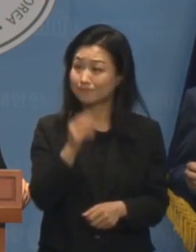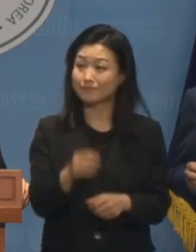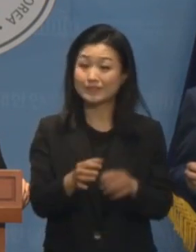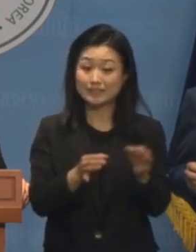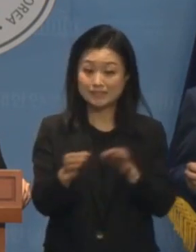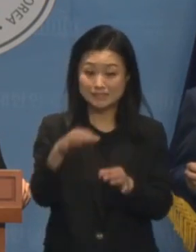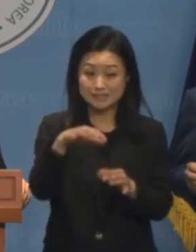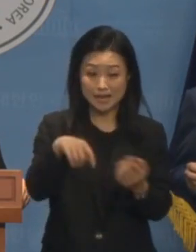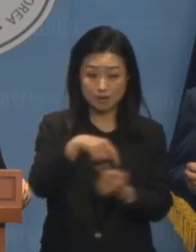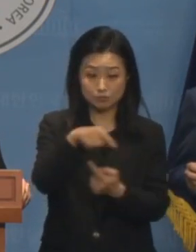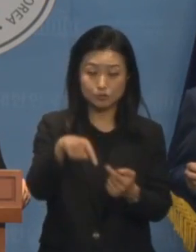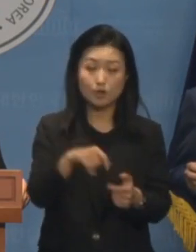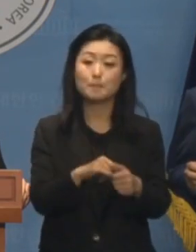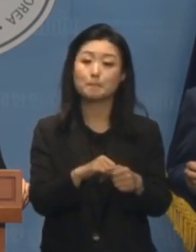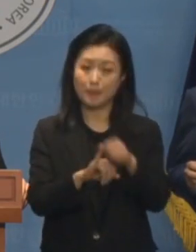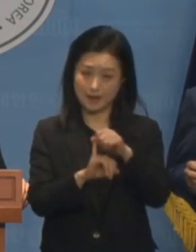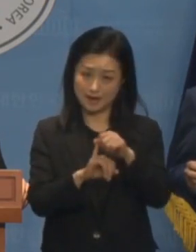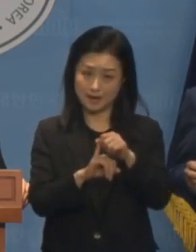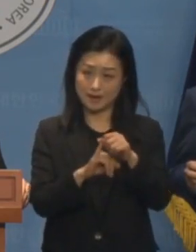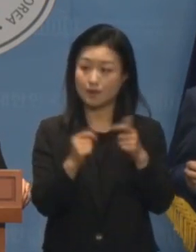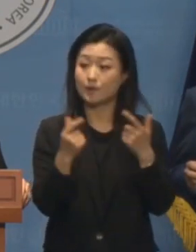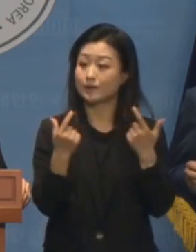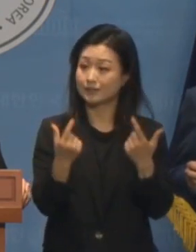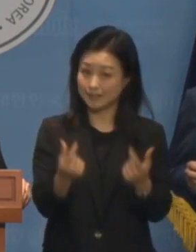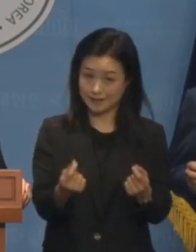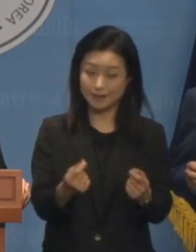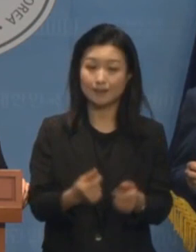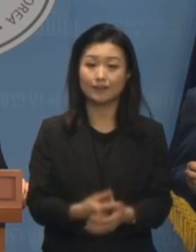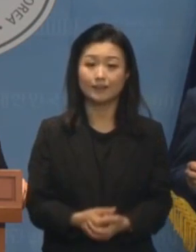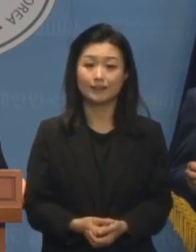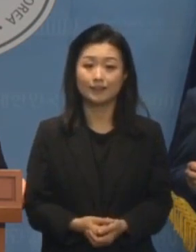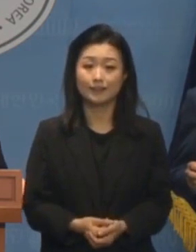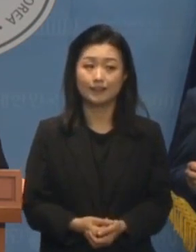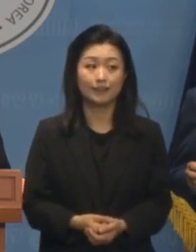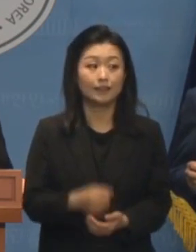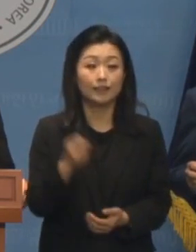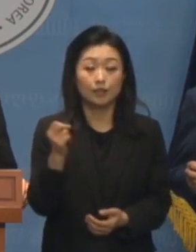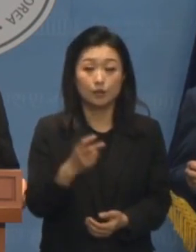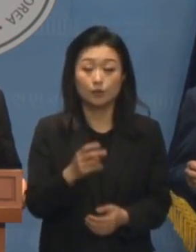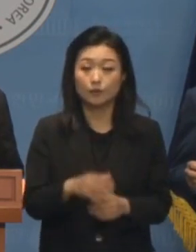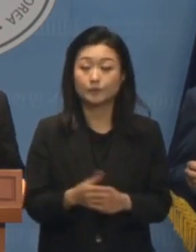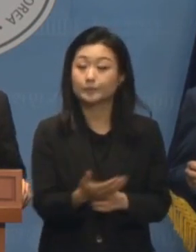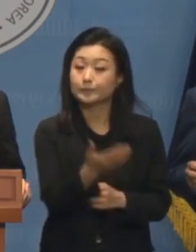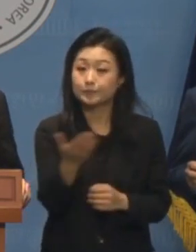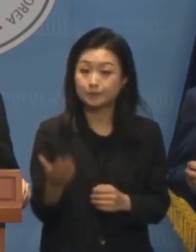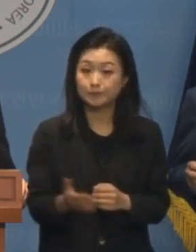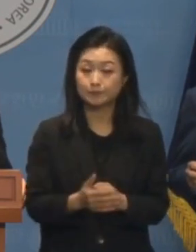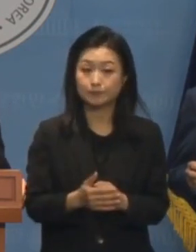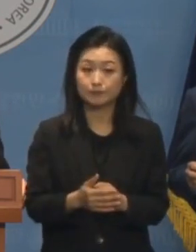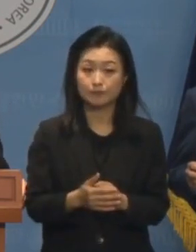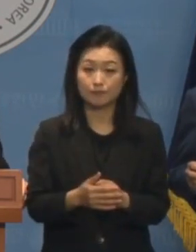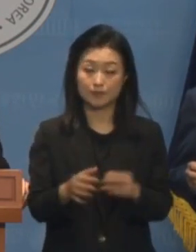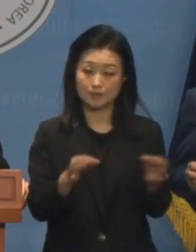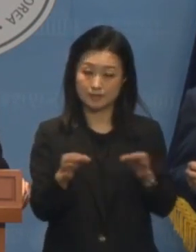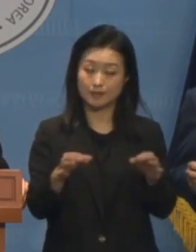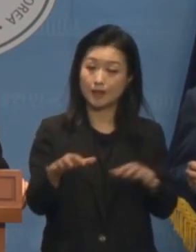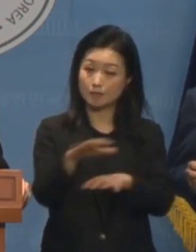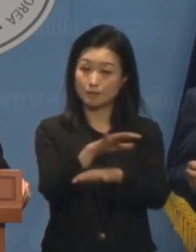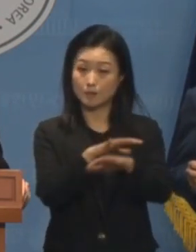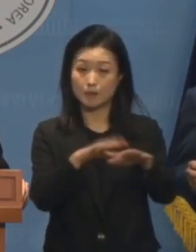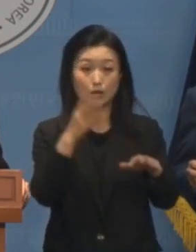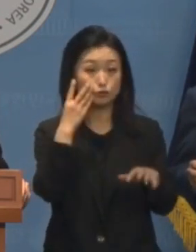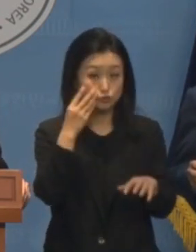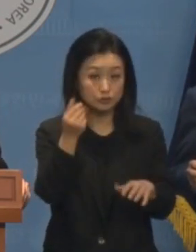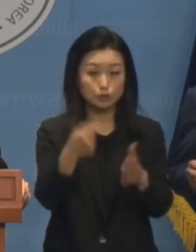시장이 제대로 기능하지 않는다는 의미입니다. 그렇다면 시장이 제대로 된 기능을 하도록 조치를 해야